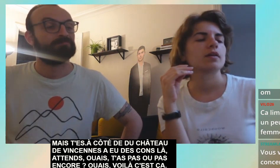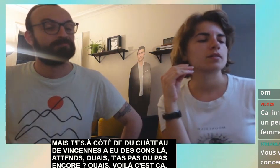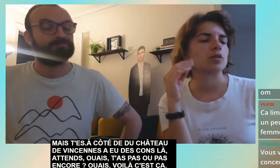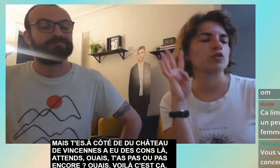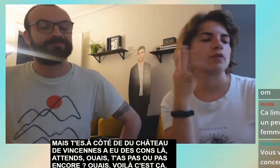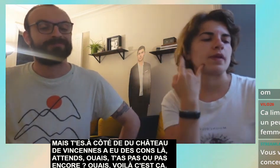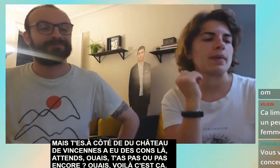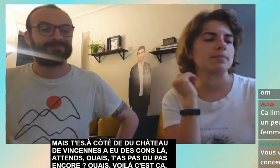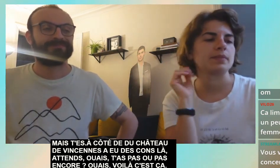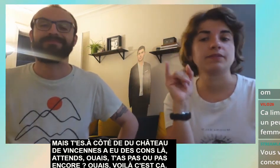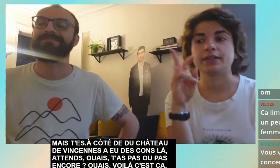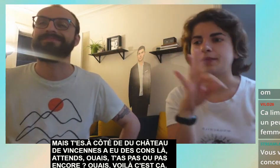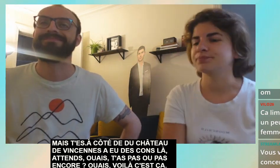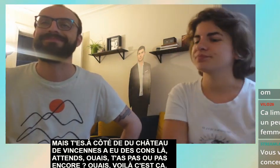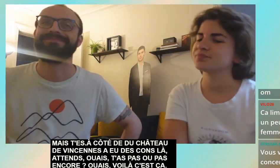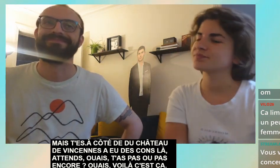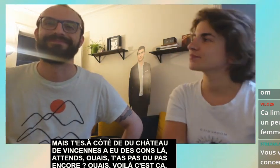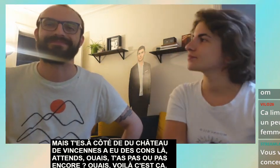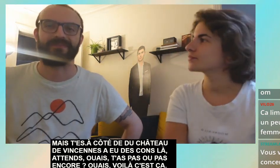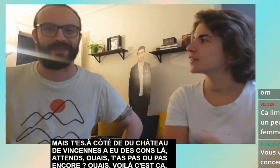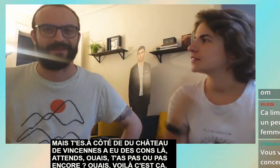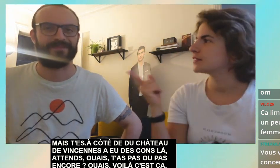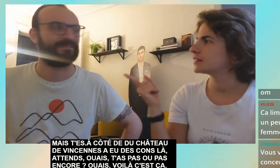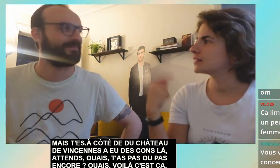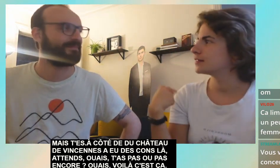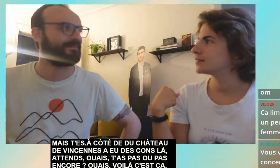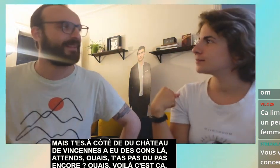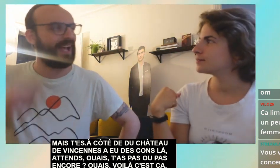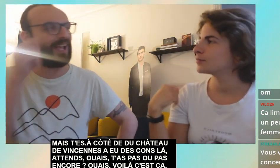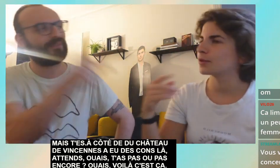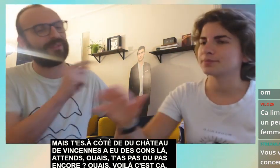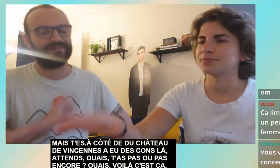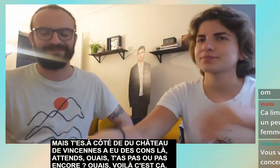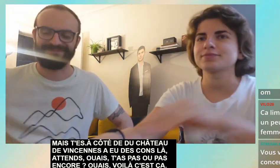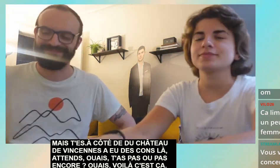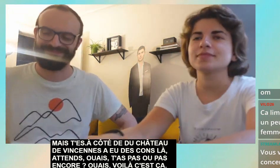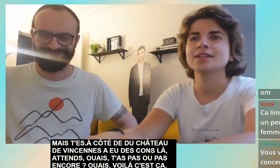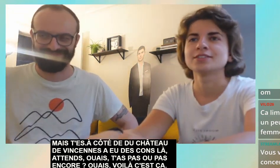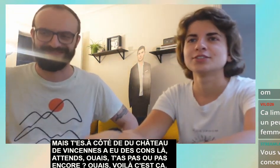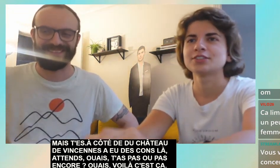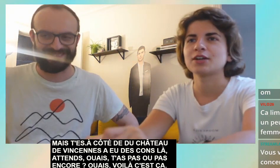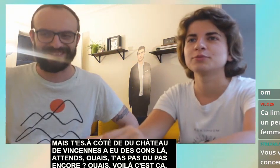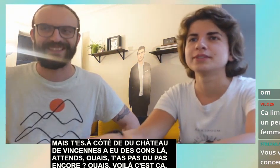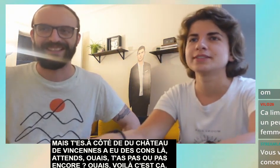on a venu gagner. Invité. Voilà. C'est. Voilà. Ah, j'ai déjà oublié.